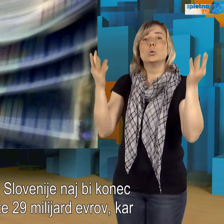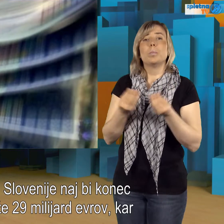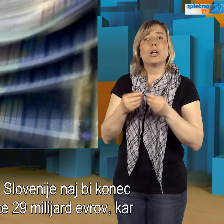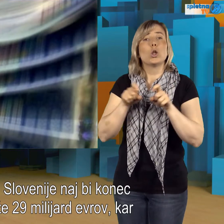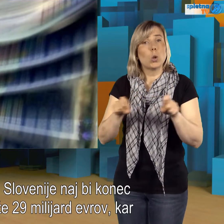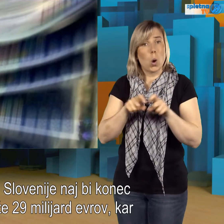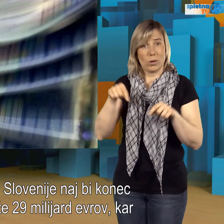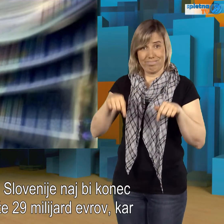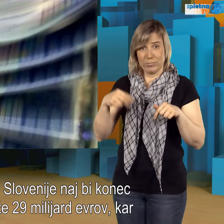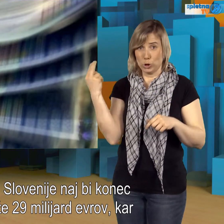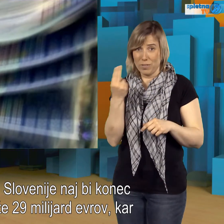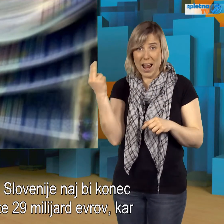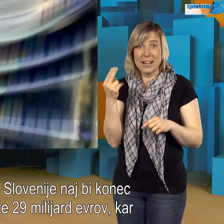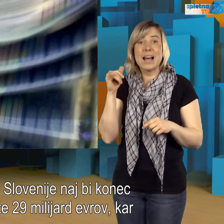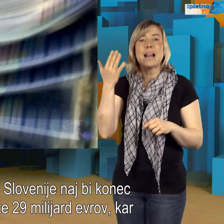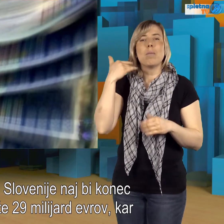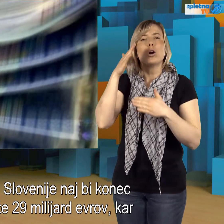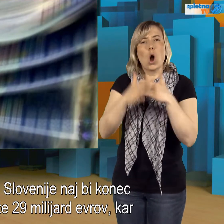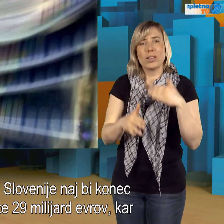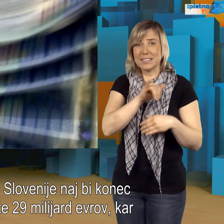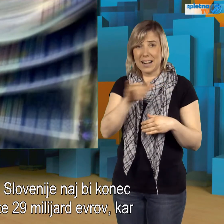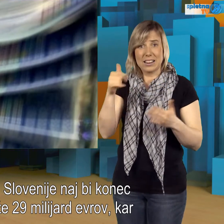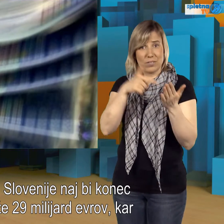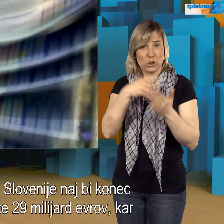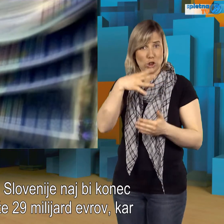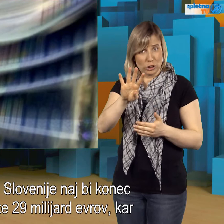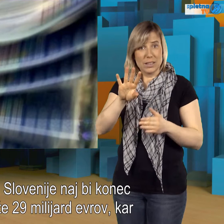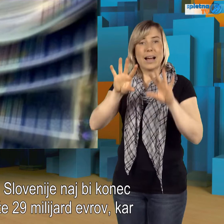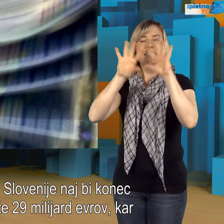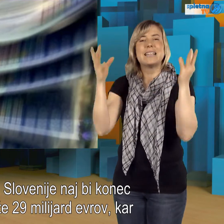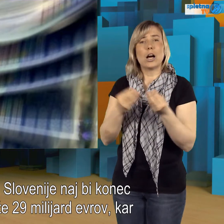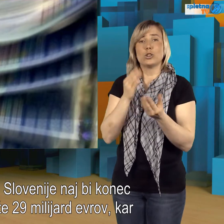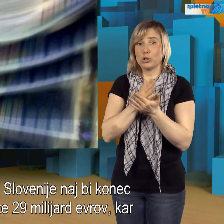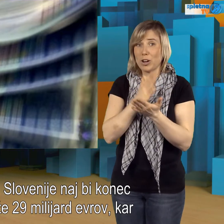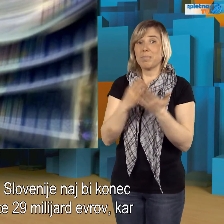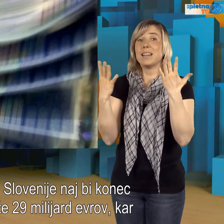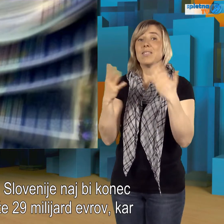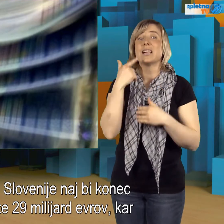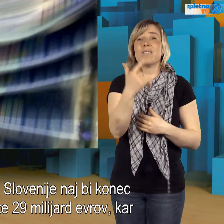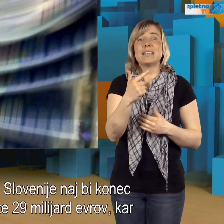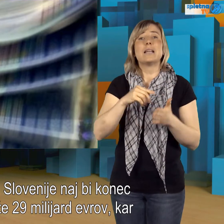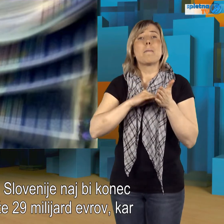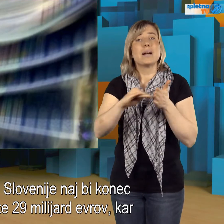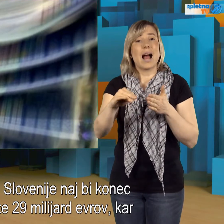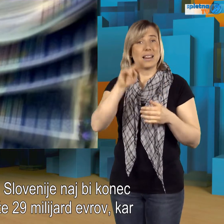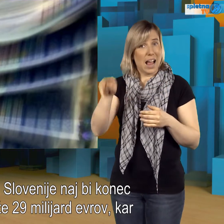Skupni dolg Slovenije naj bi konec leta znašal že 29 milijard evrov, kar pomeni kar